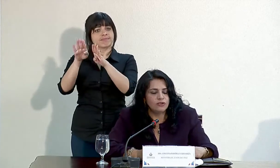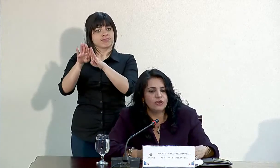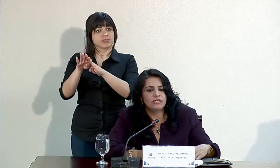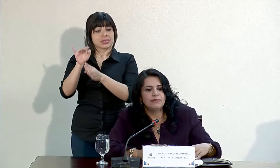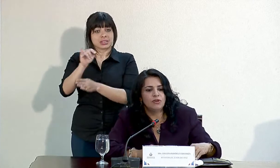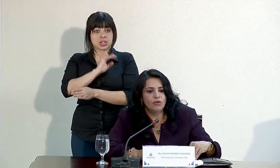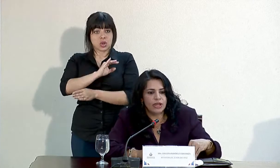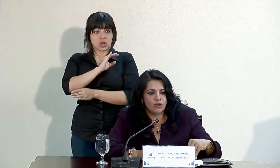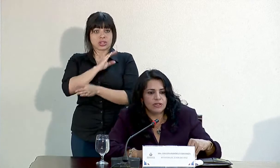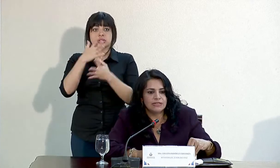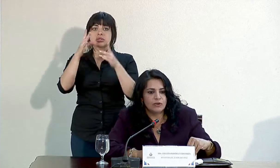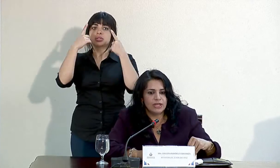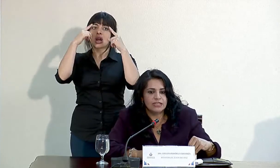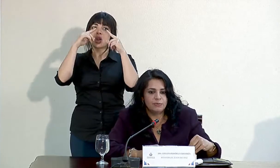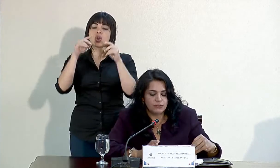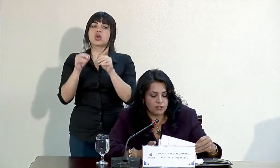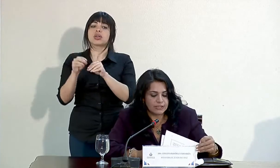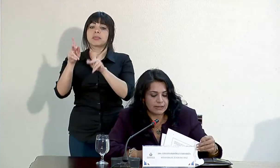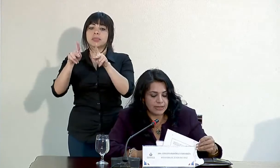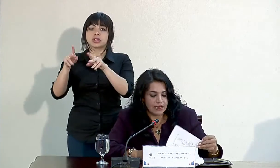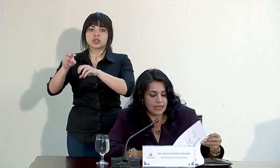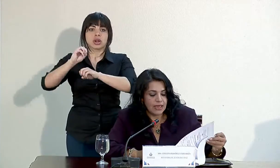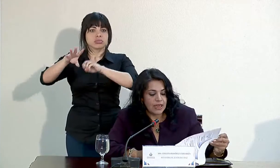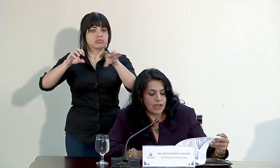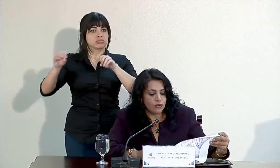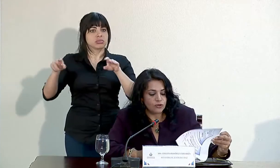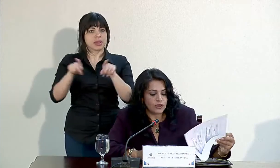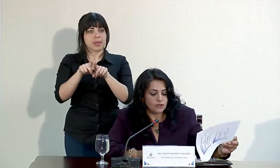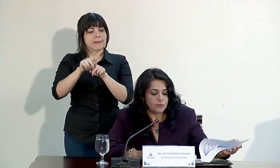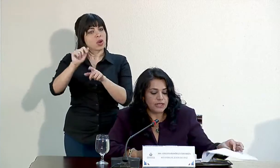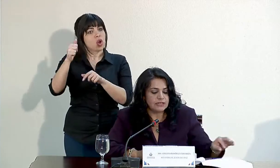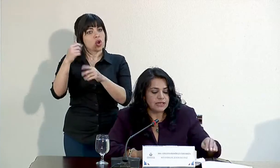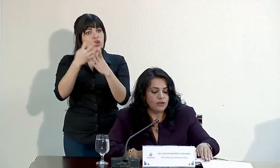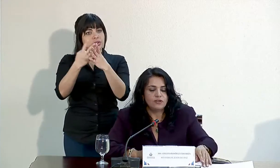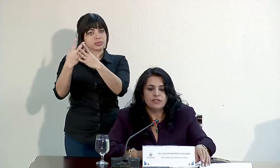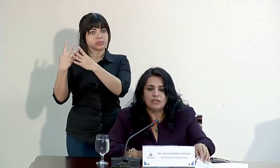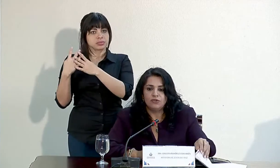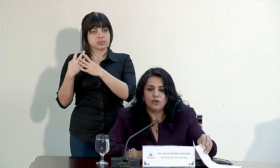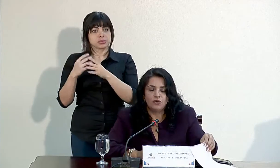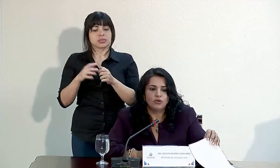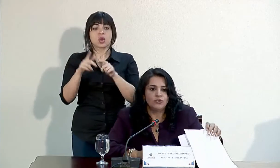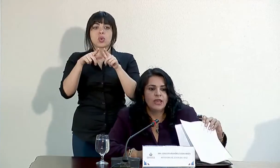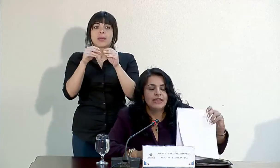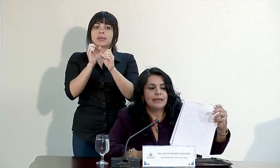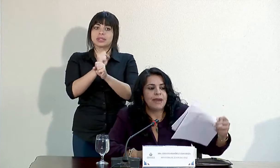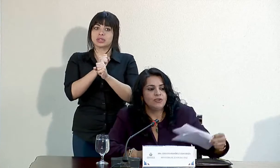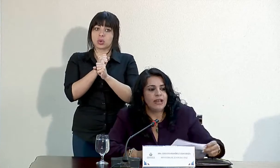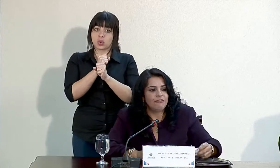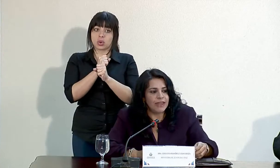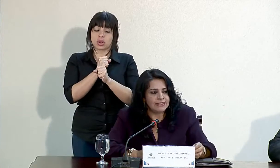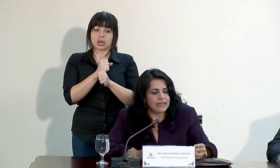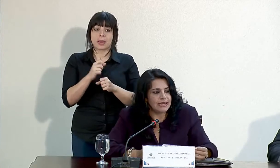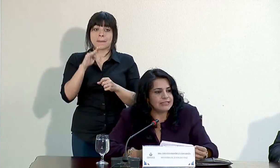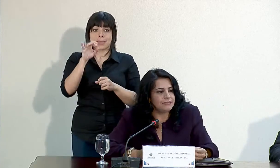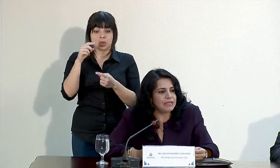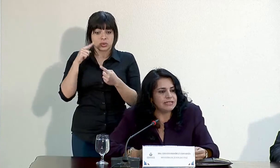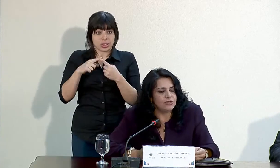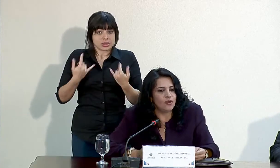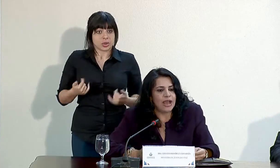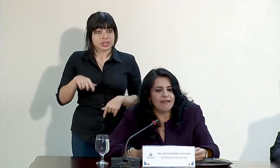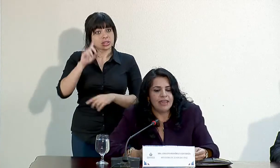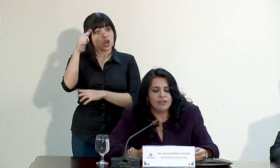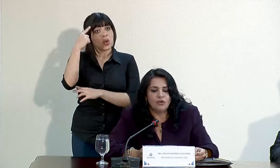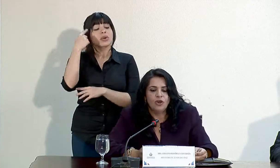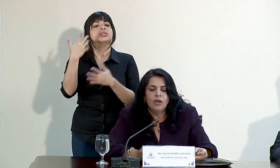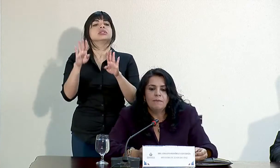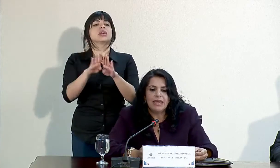estas condiciones hemos logrado distribuir esas personas también en otros centros penitenciarios en sitios seguros. De mayo a la fecha, esta